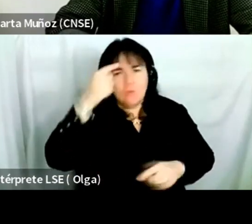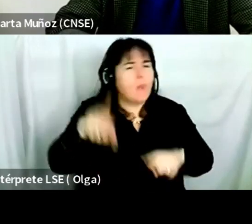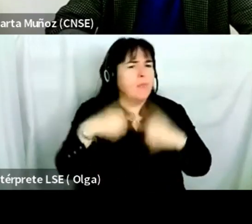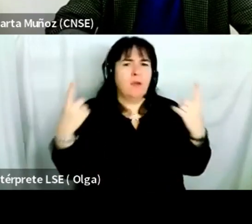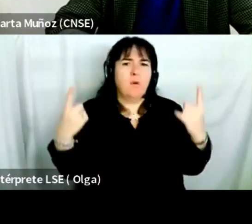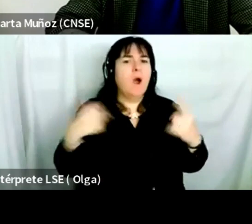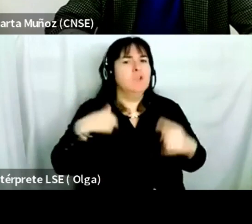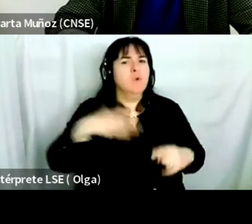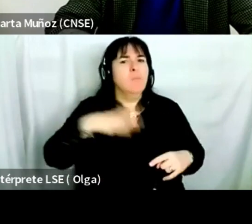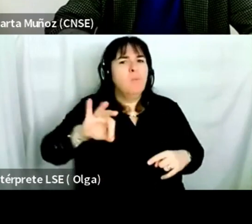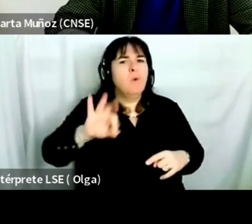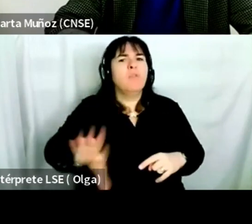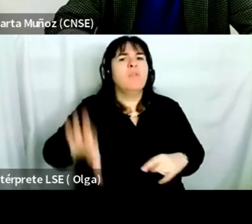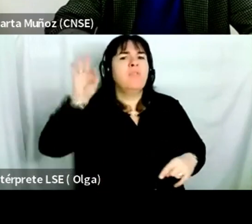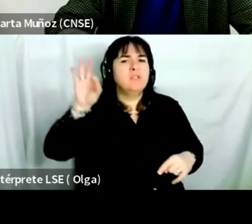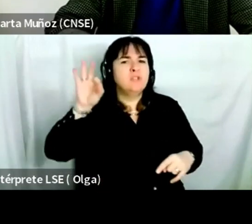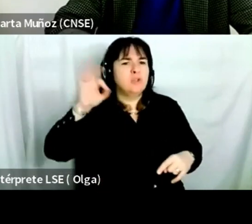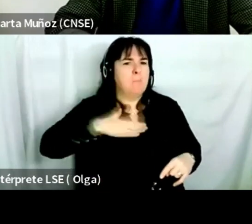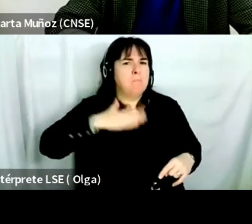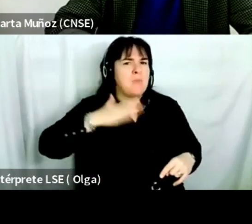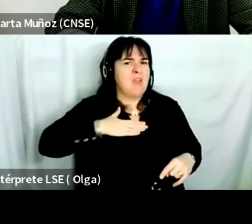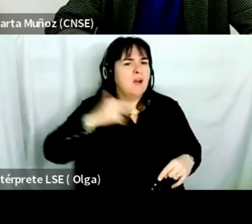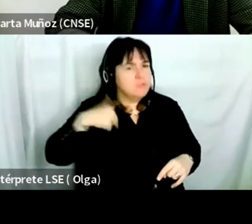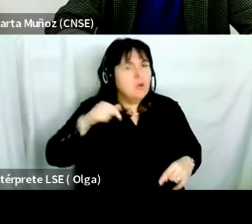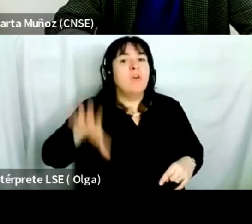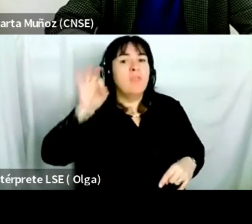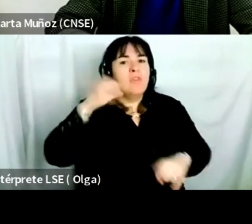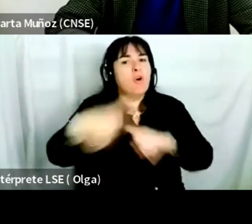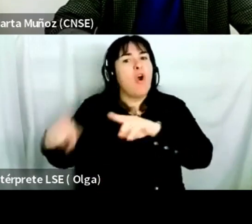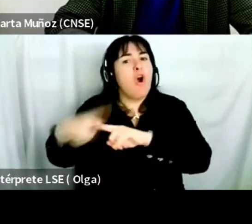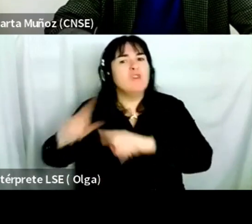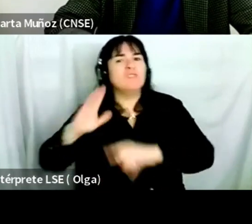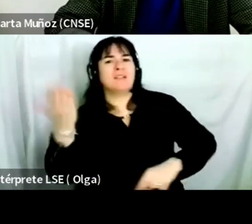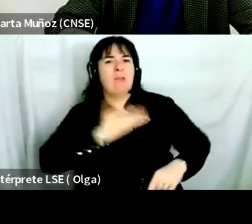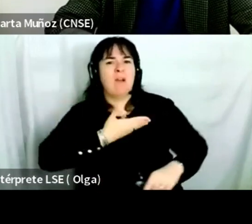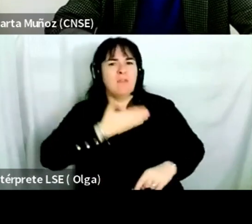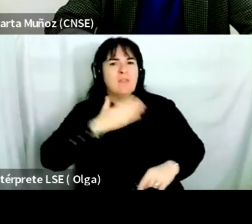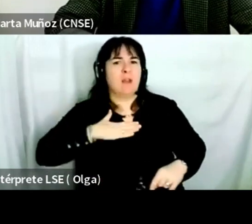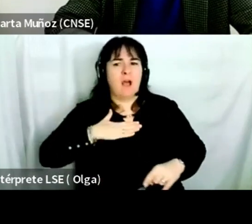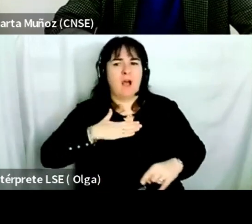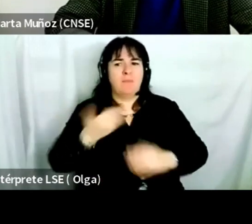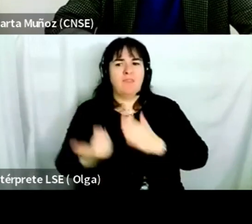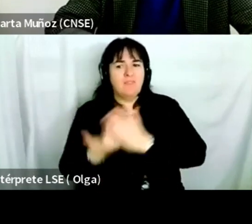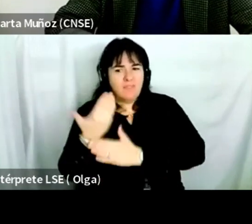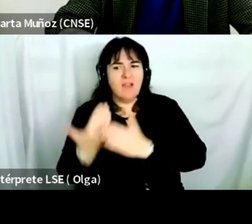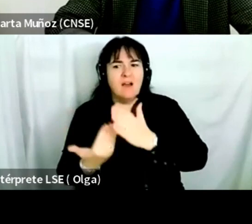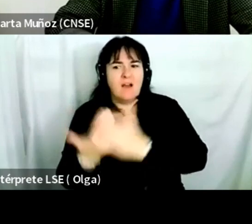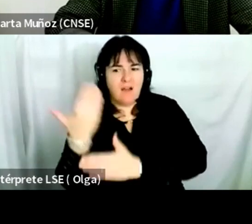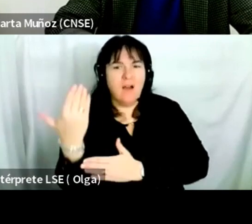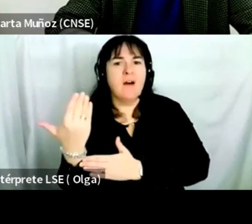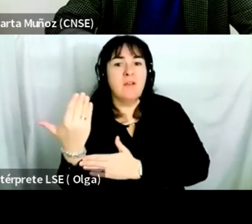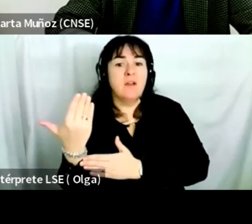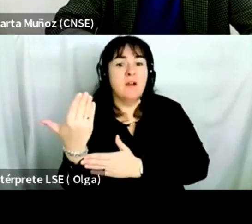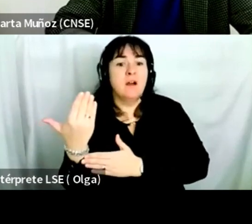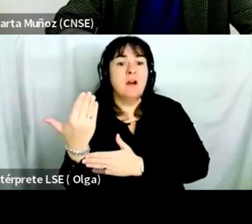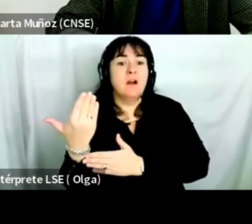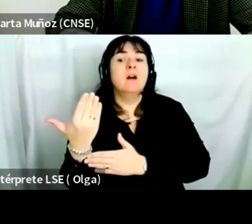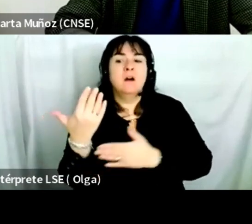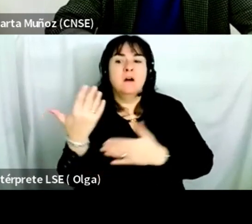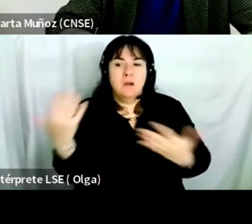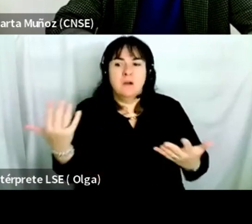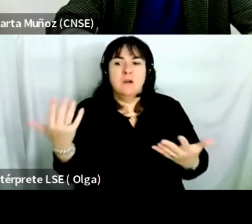acuerdos sobre decisiones que le puedan afectar a su día a día y que, bueno, pues que de alguna manera